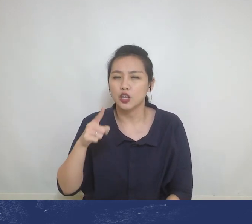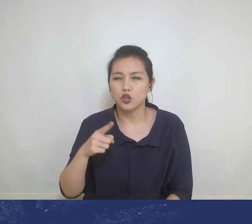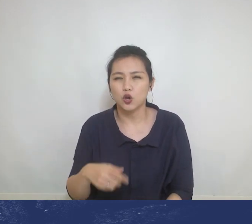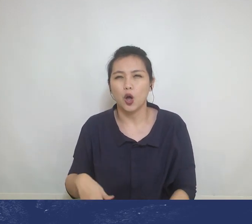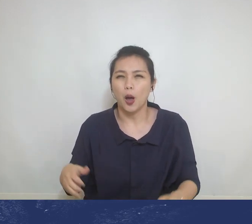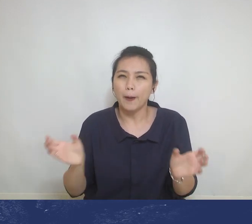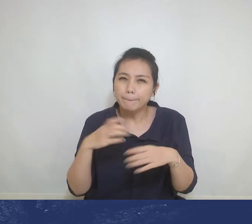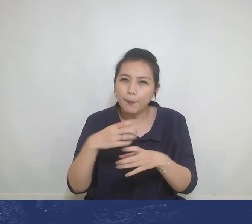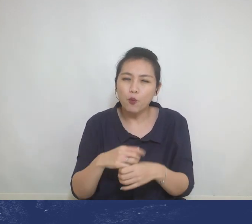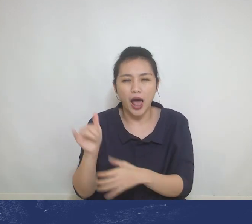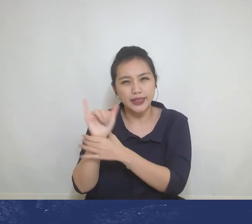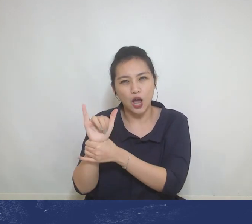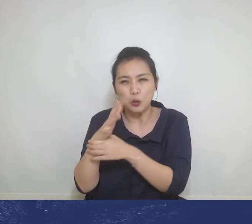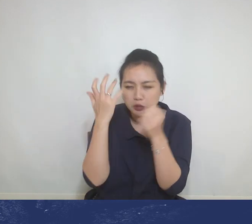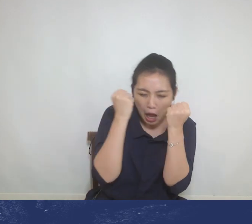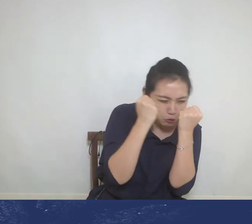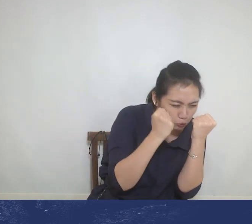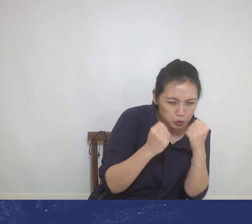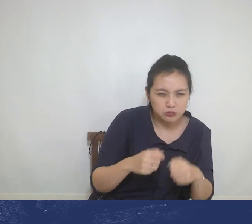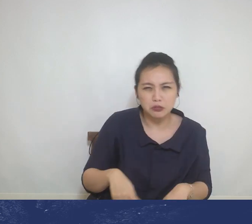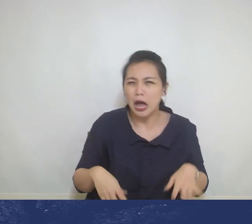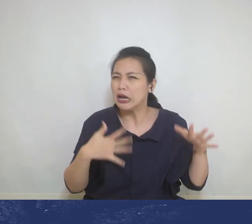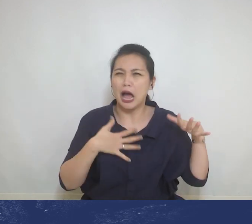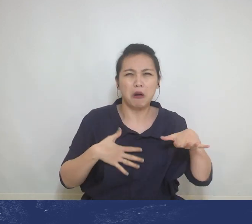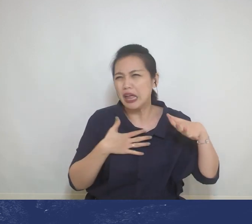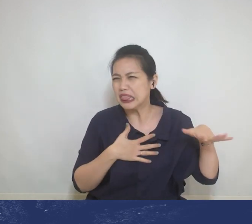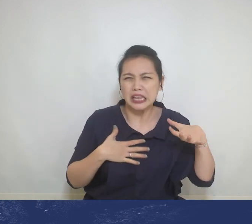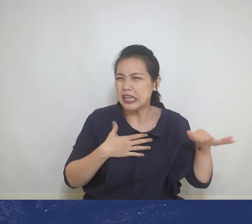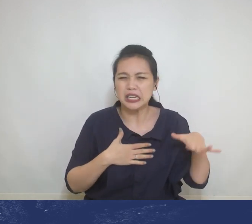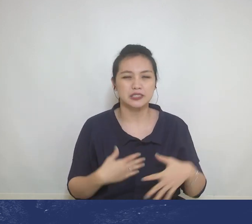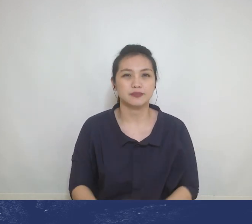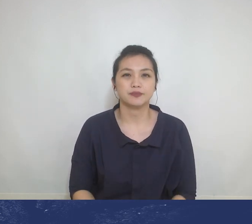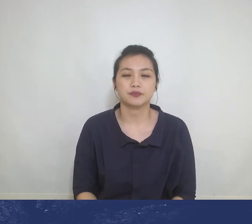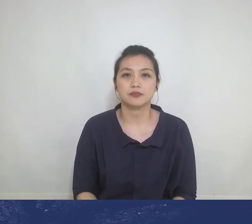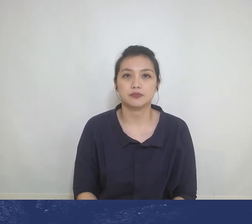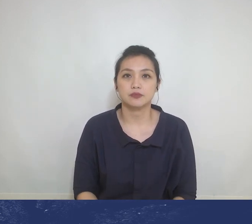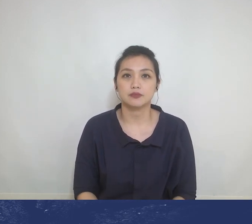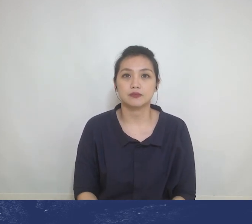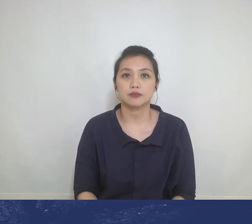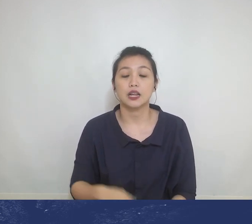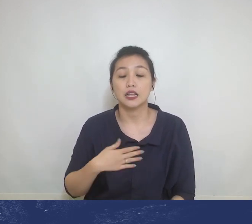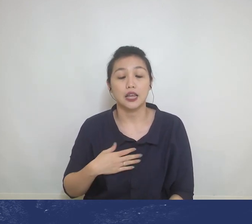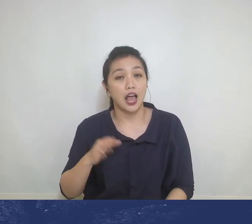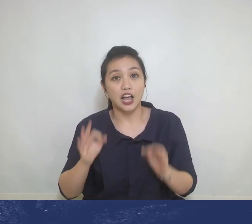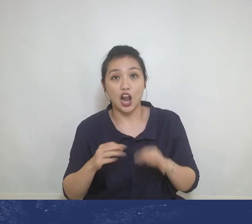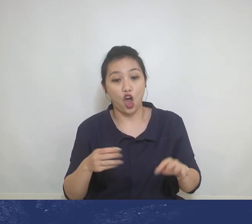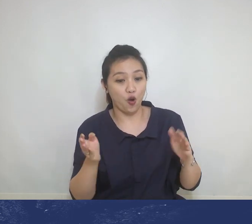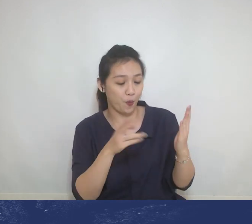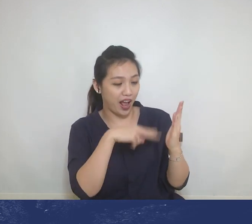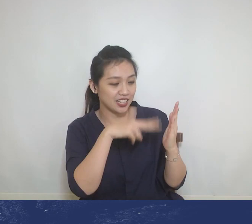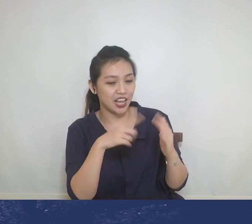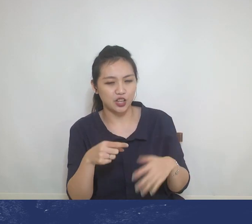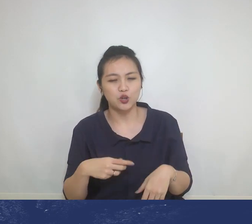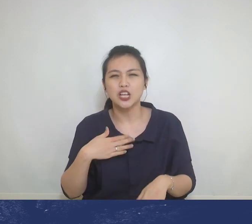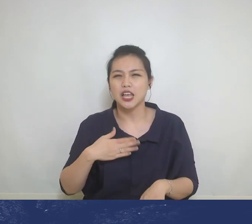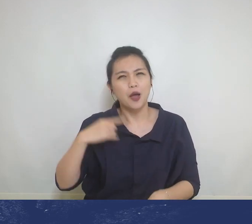pasti menghantui dia. Saya percaya Yakub itu, waktu saya itu belajar, saya ini kalau baca Alkitab, saya suka membayangkan. Saya itu pikir